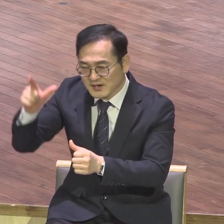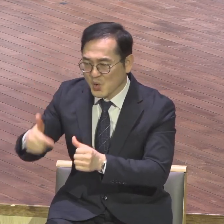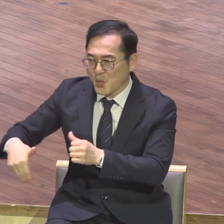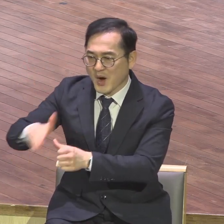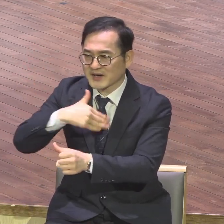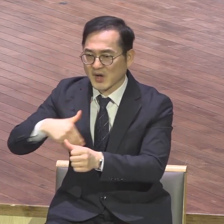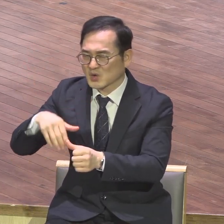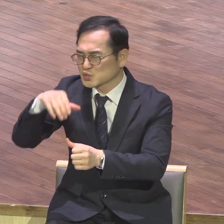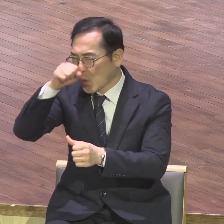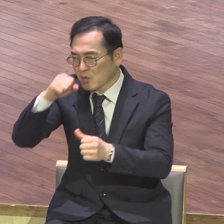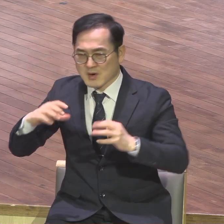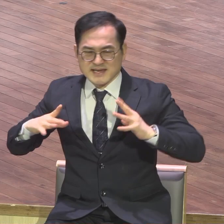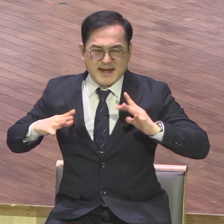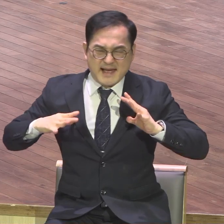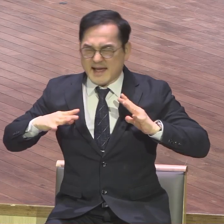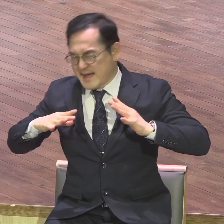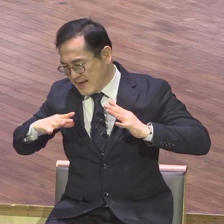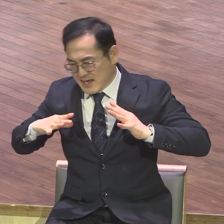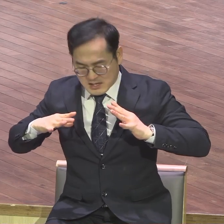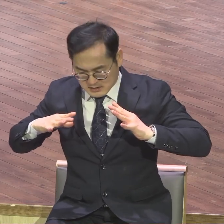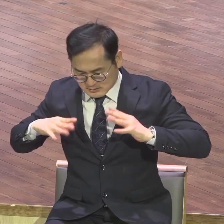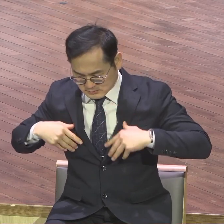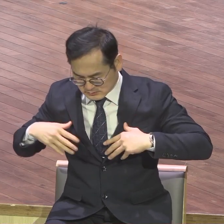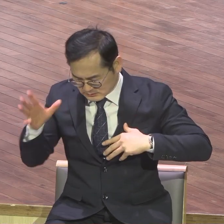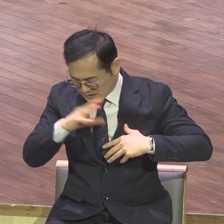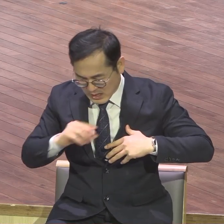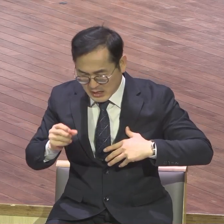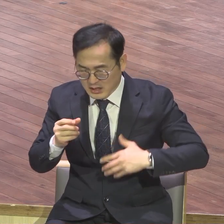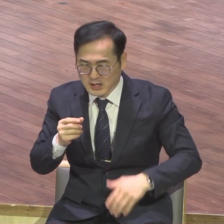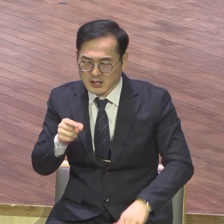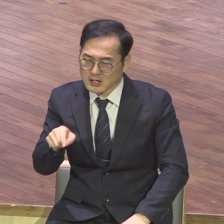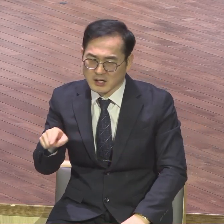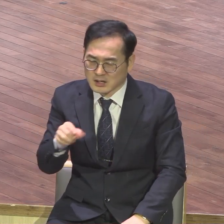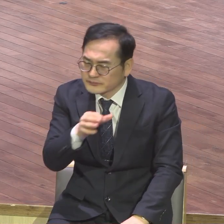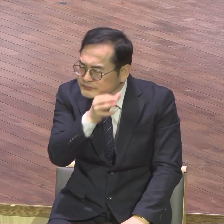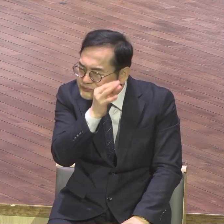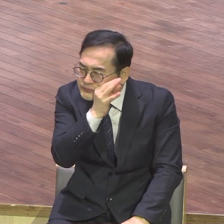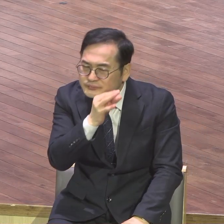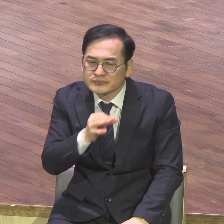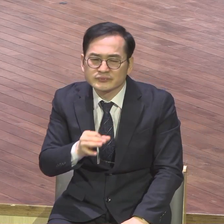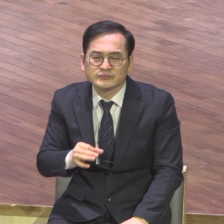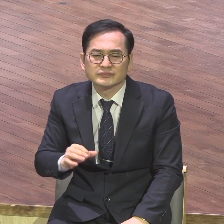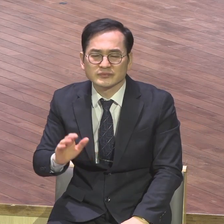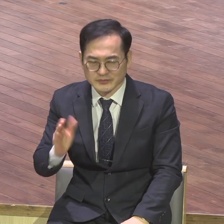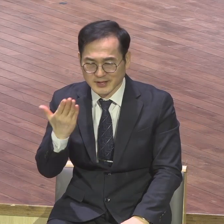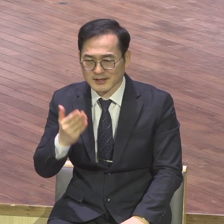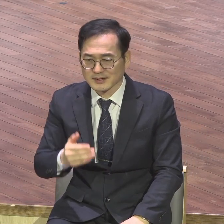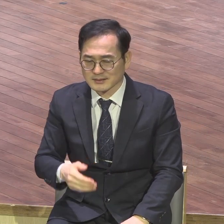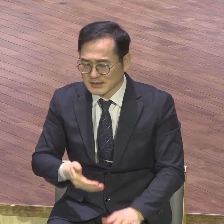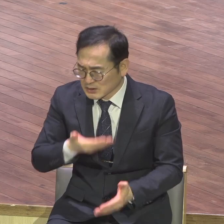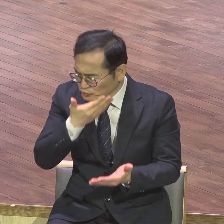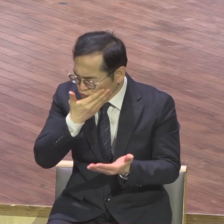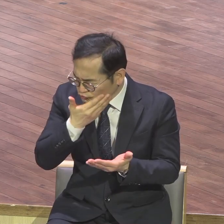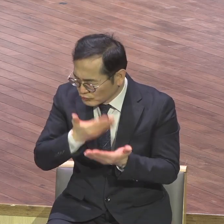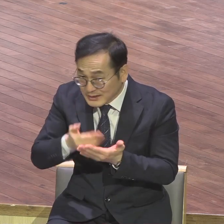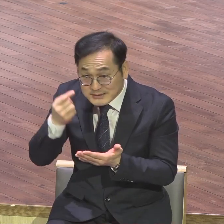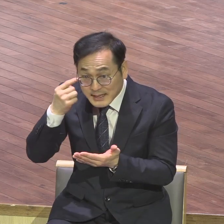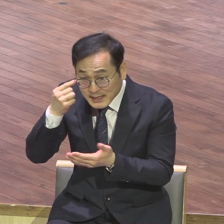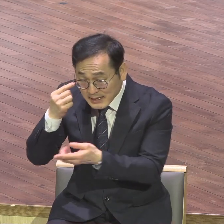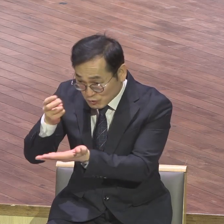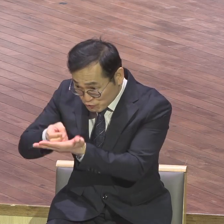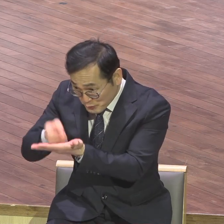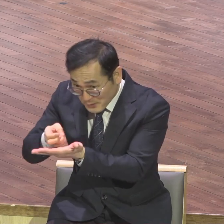최고 자랑거리가 되지 못하고 그 전에 소중하게 어떤 율법 배경들이 이제는